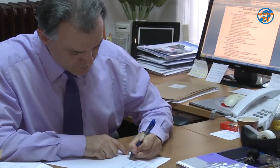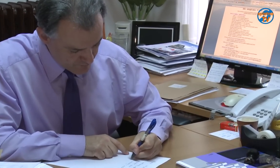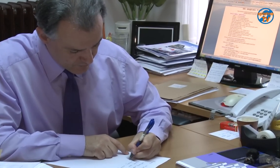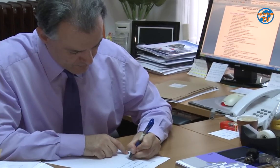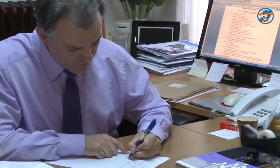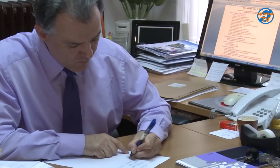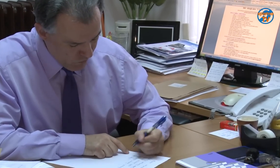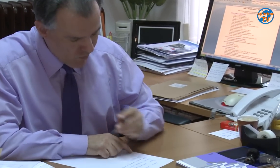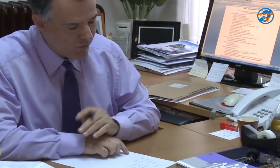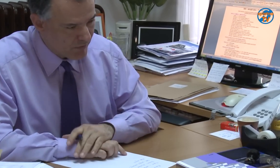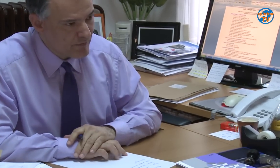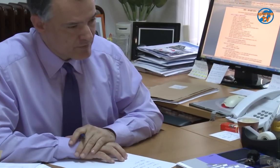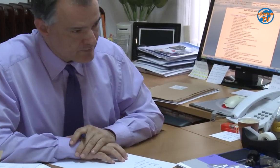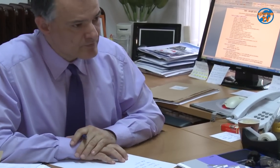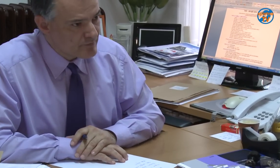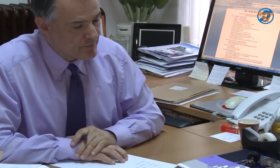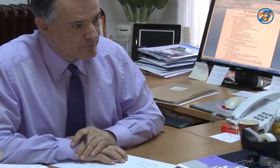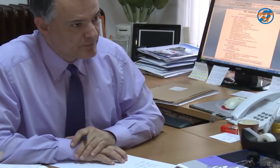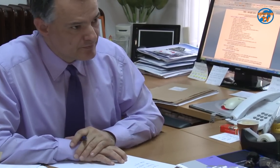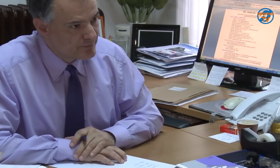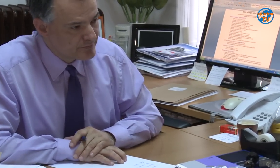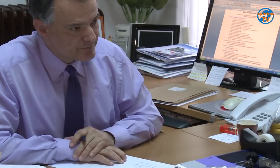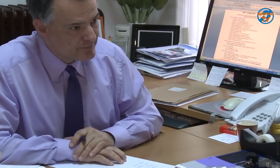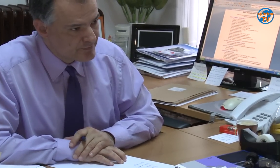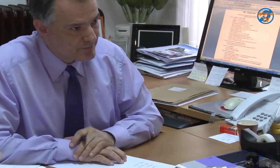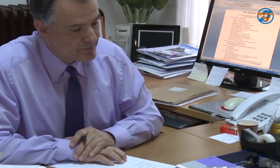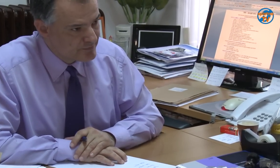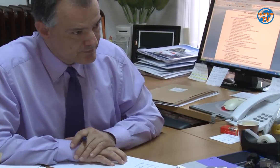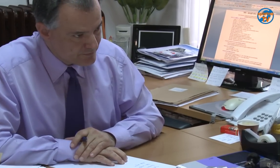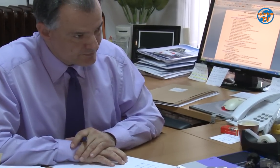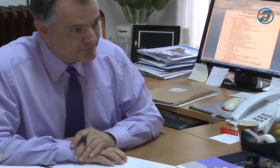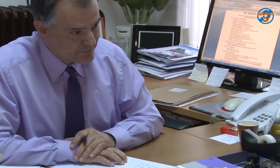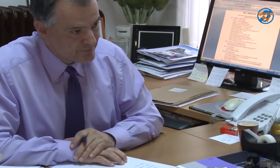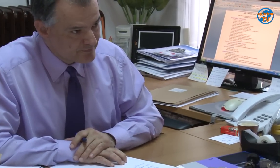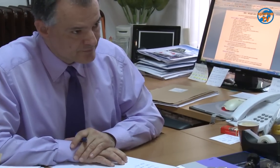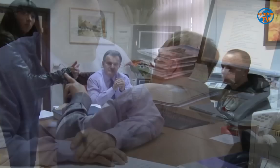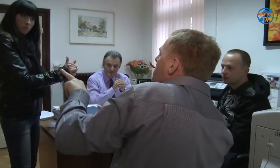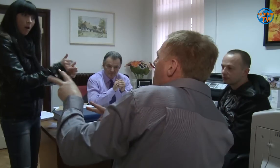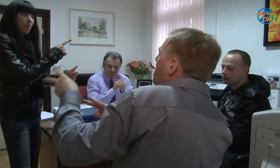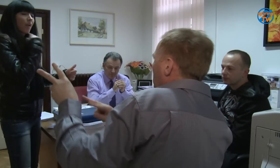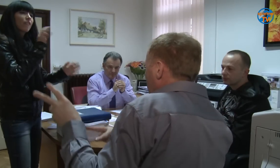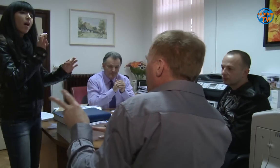tolmačila te njegove naprej naučeno, njegove zgodbe naprej povedane, ampak